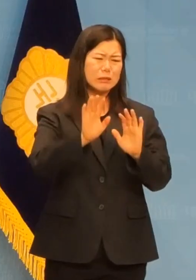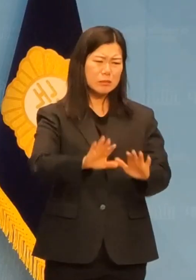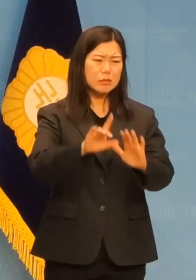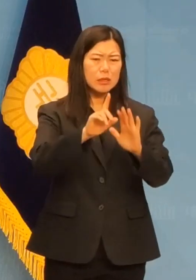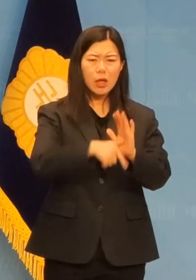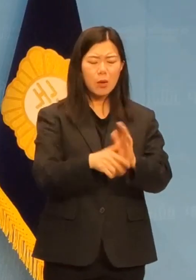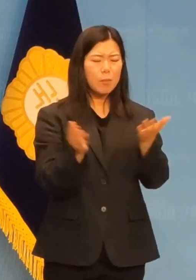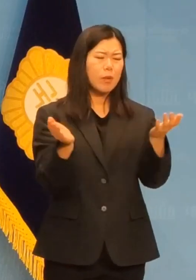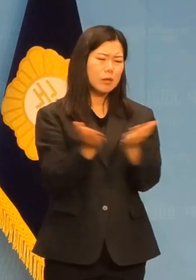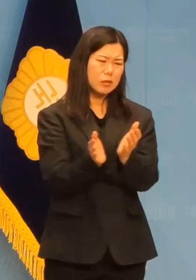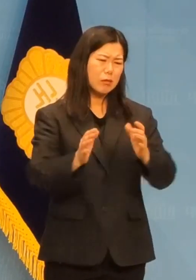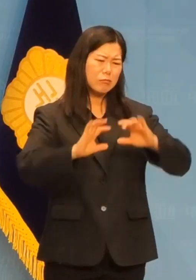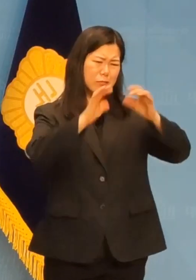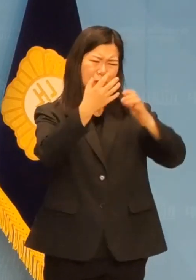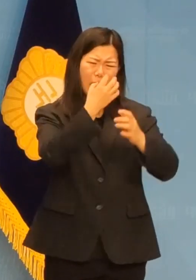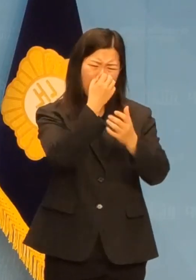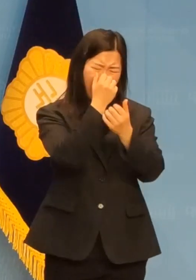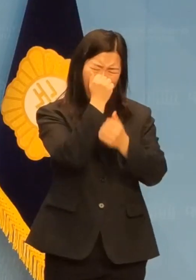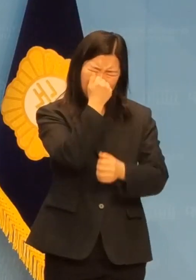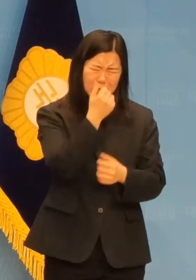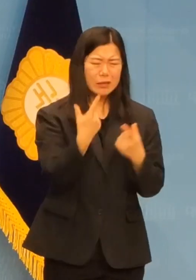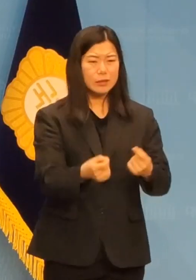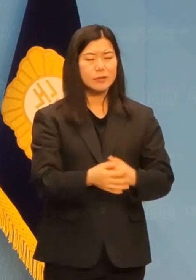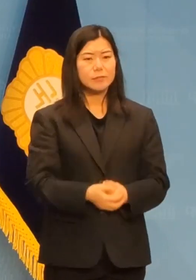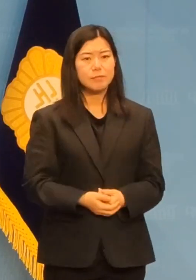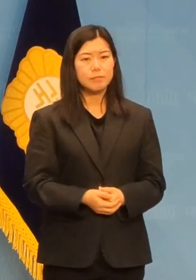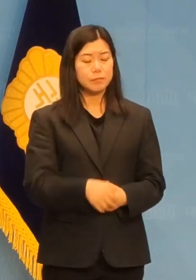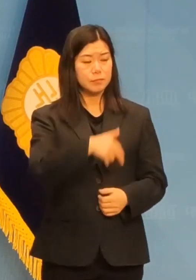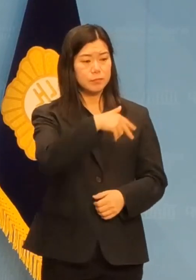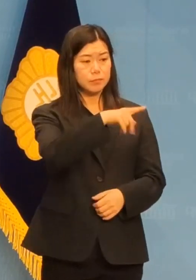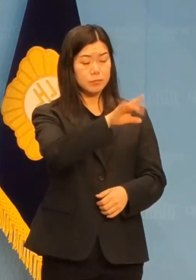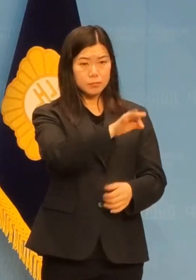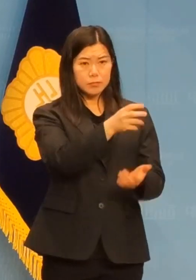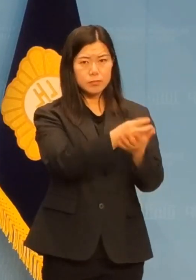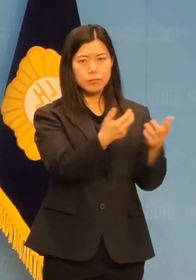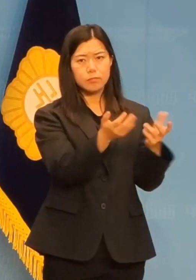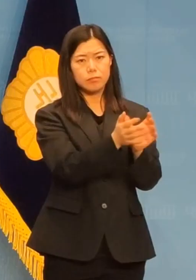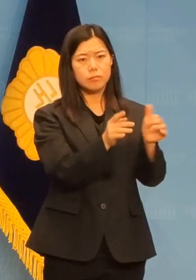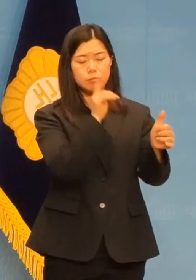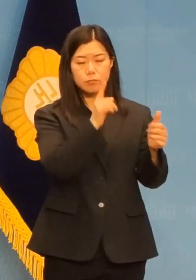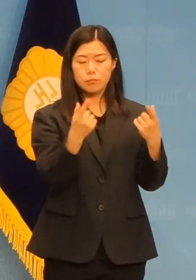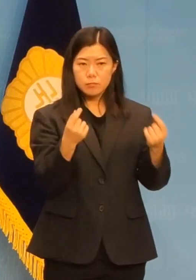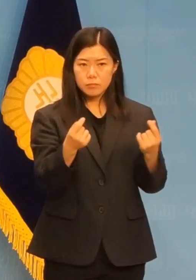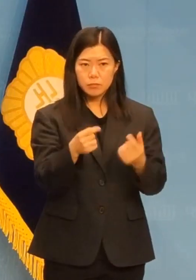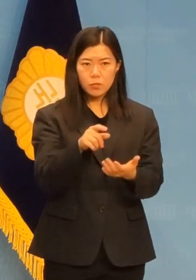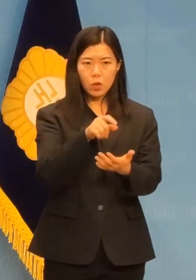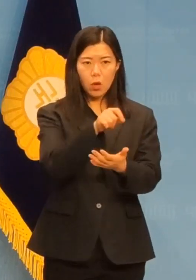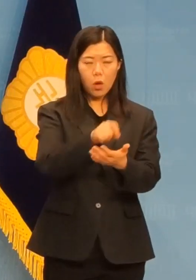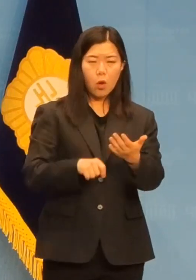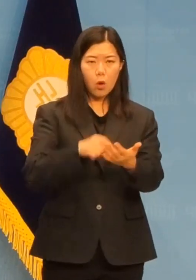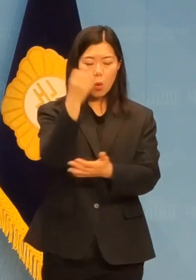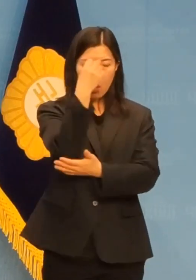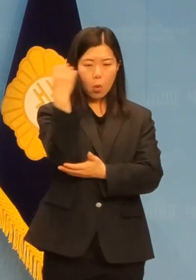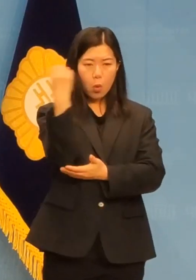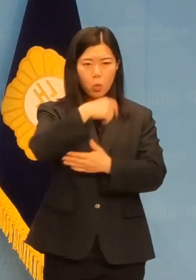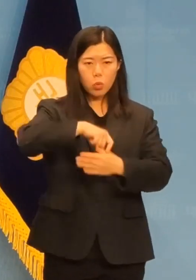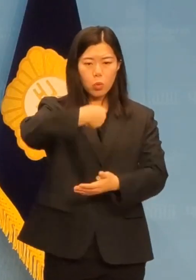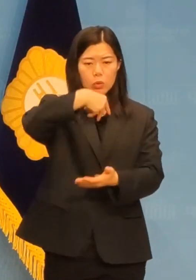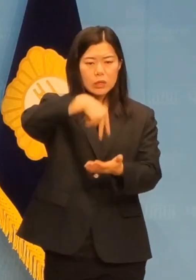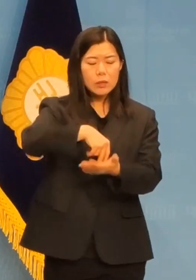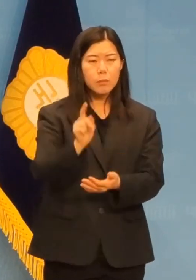시대착오적 국제망신입니다. 정성호 장관이 말하는 언론 독립의 실체는